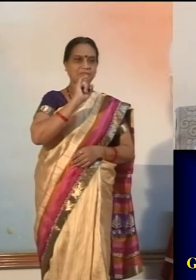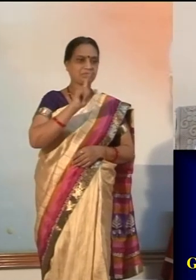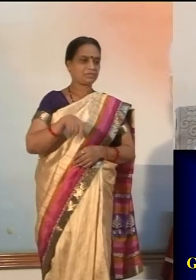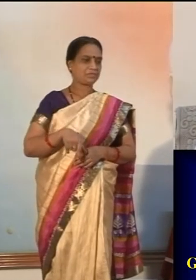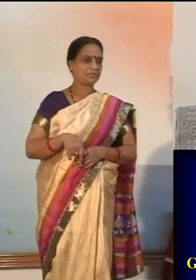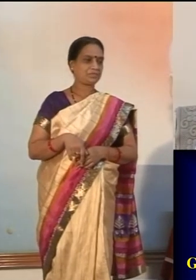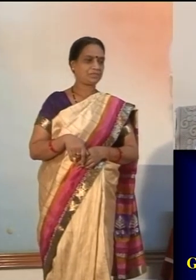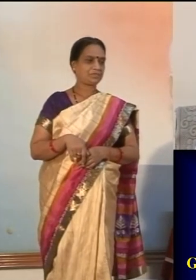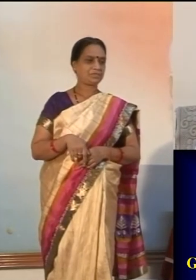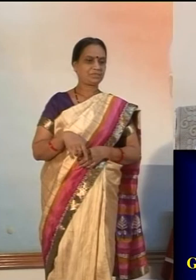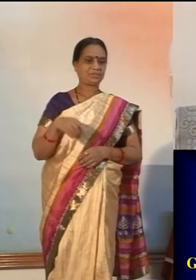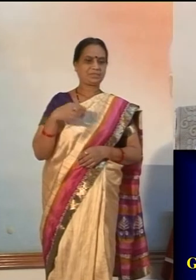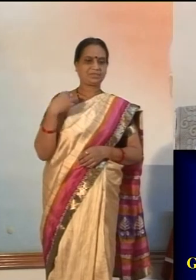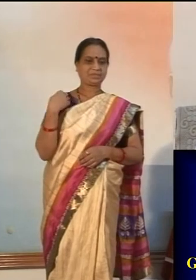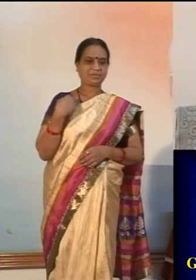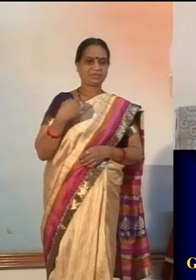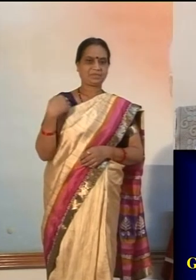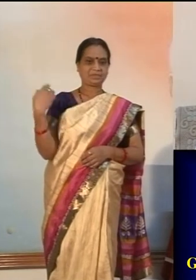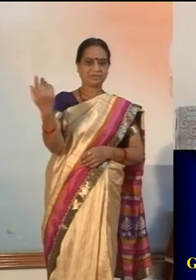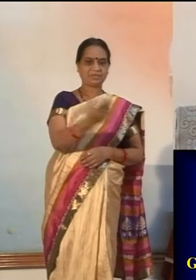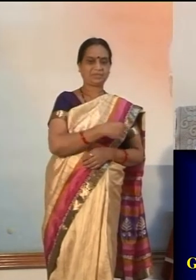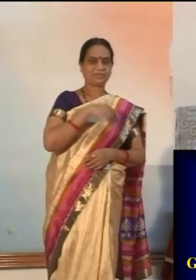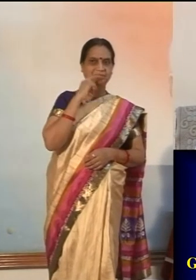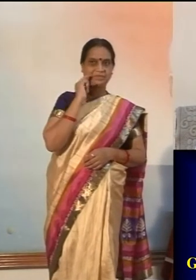वो हमारे माता पिता,